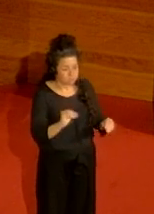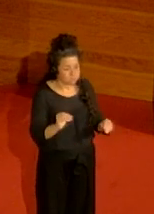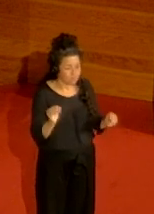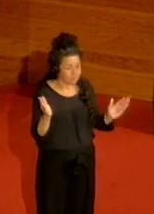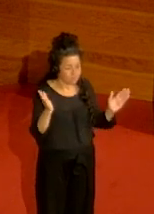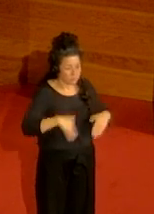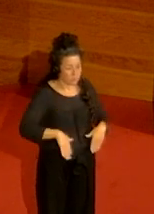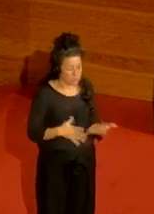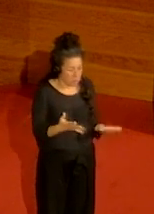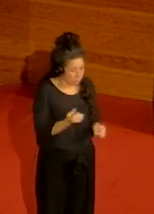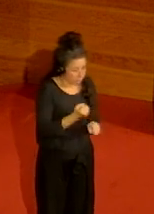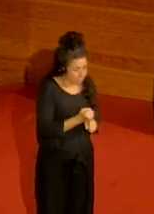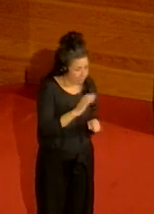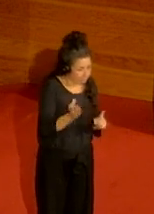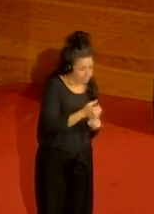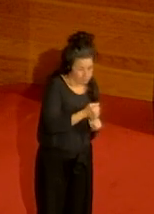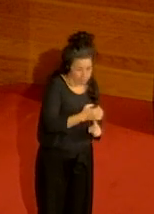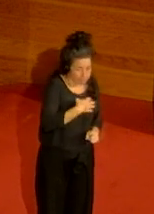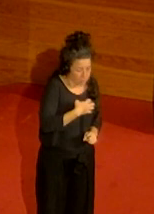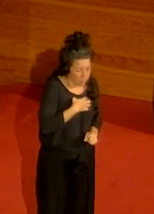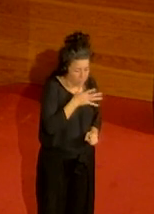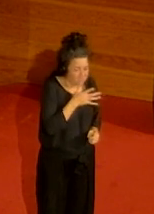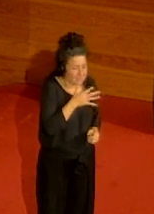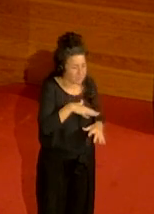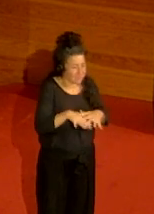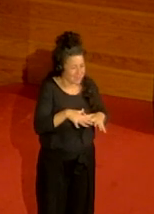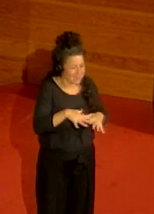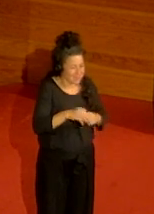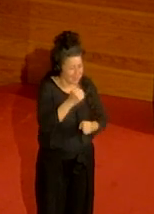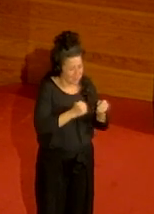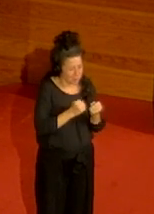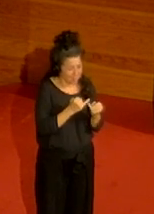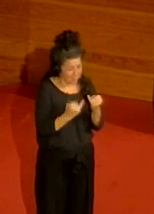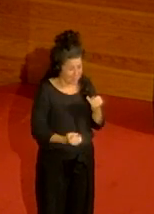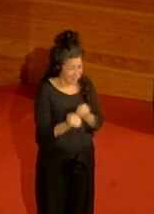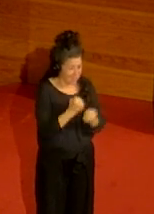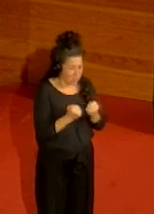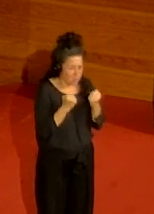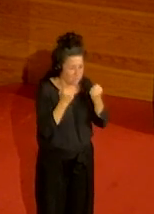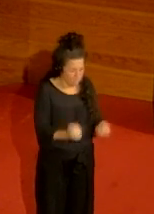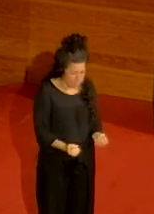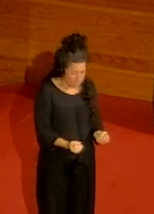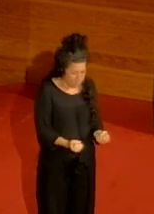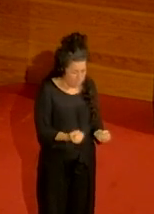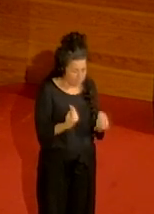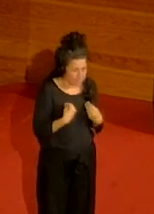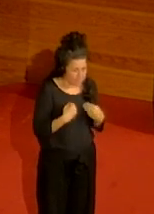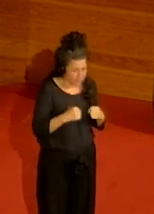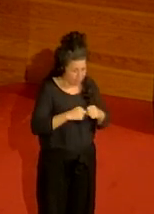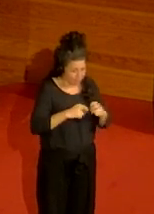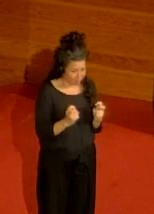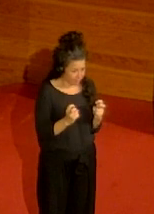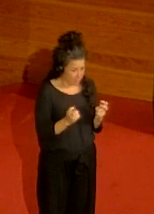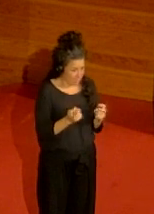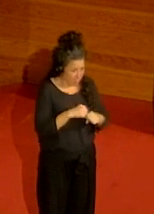no pueden encontrar trabajo realmente por el destino económica muy fuerte y Pero ellos viven viven encerrados no pueden ni siquiera pasar a Israel no